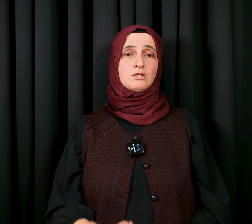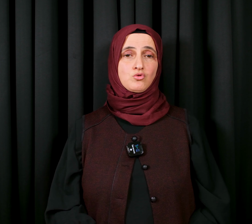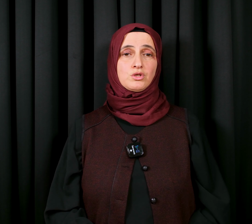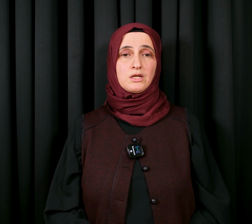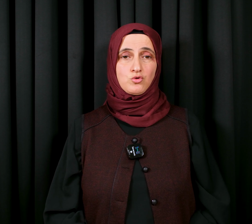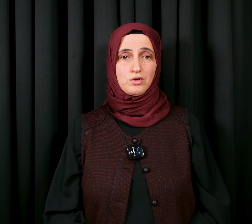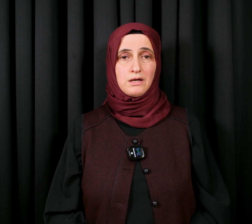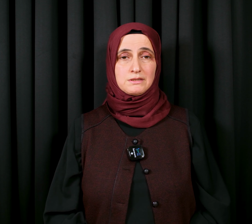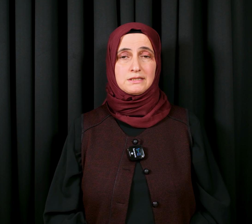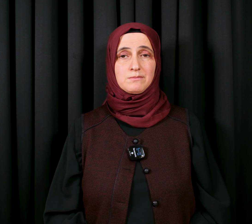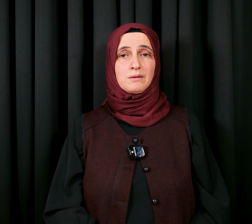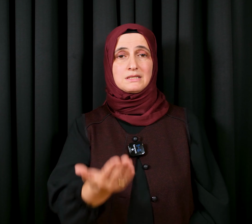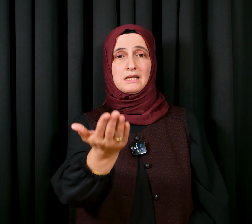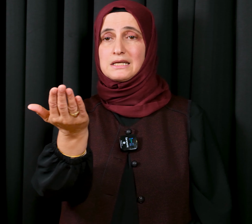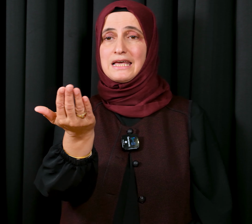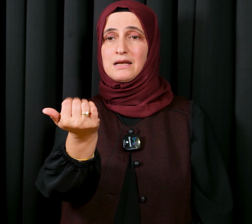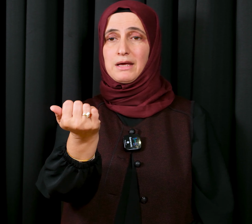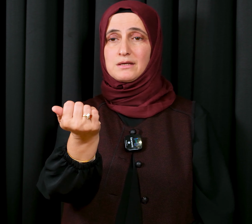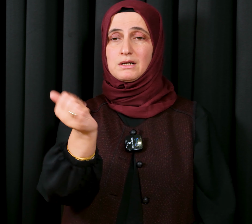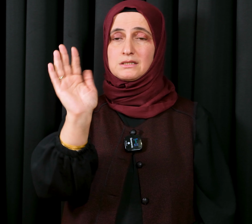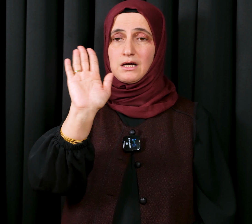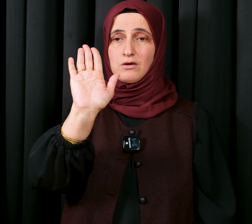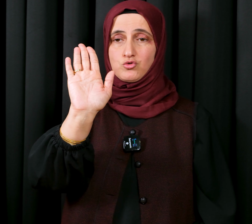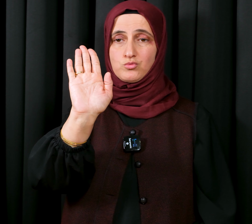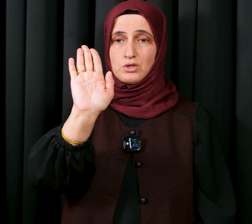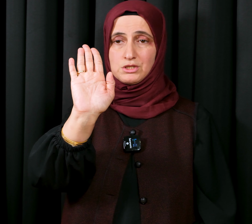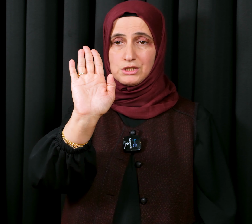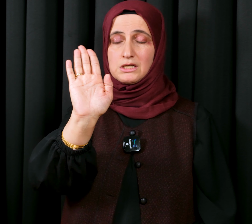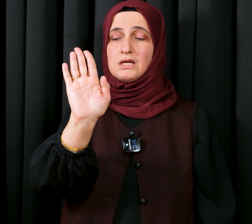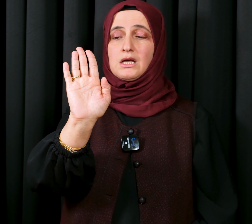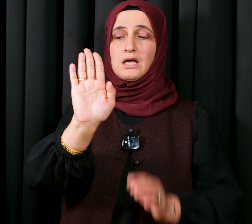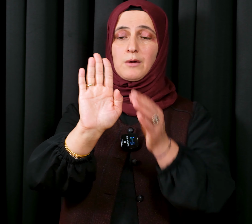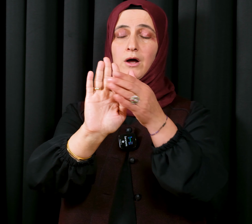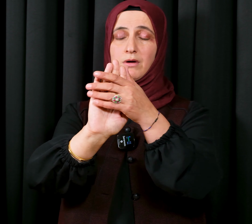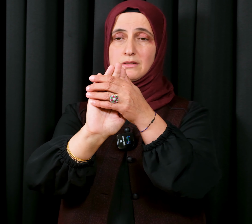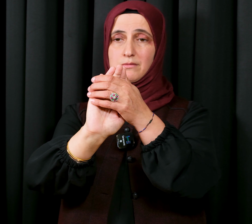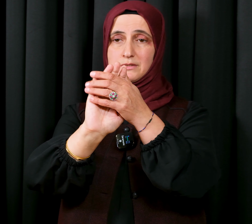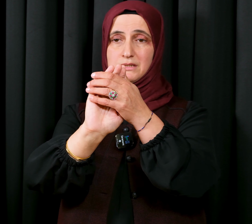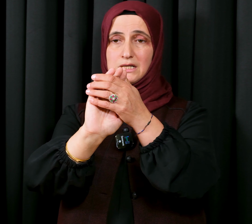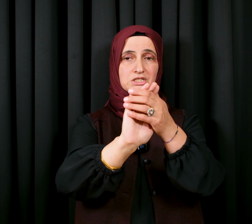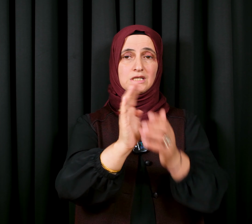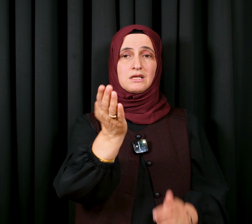son derece önemlidir. Mesela gelmek, bakın avucumuz açık, parmaklarımız birleşik